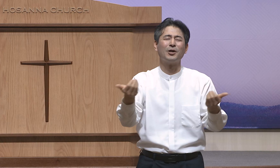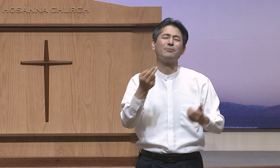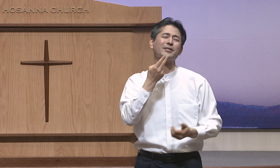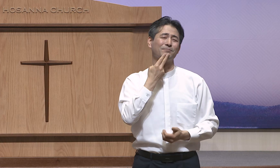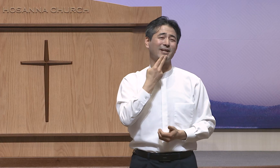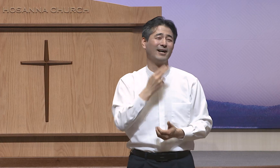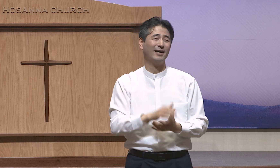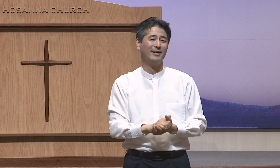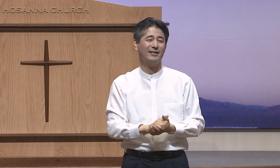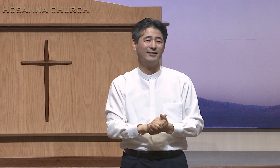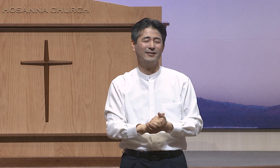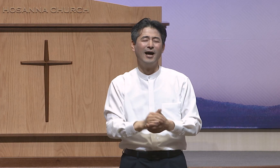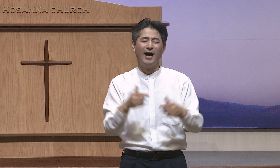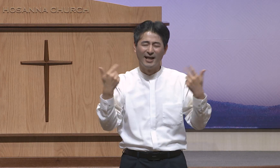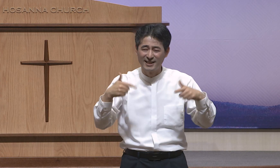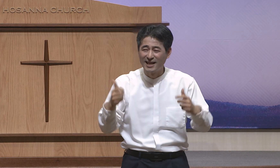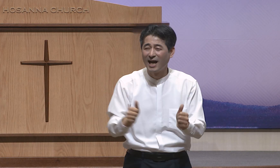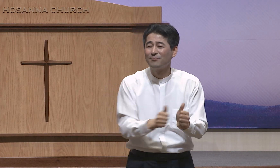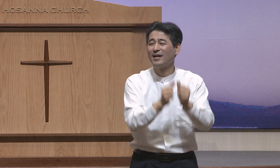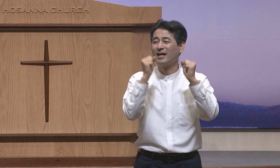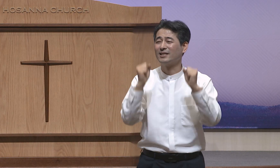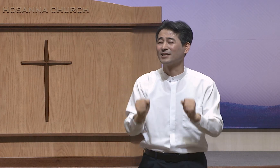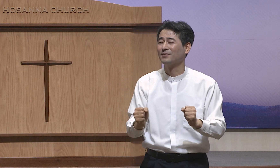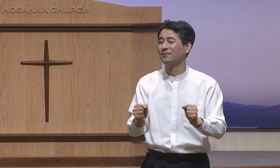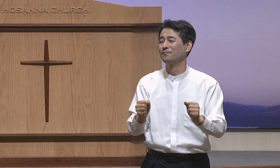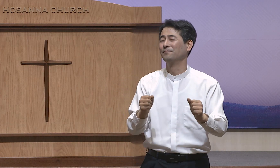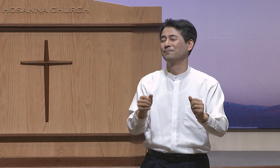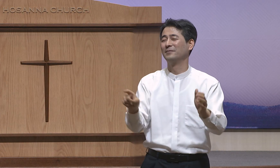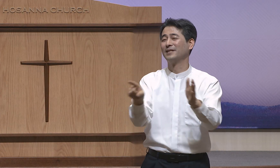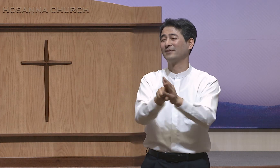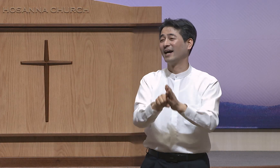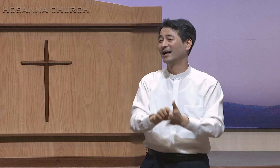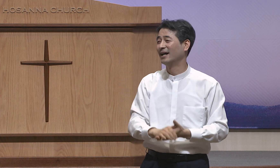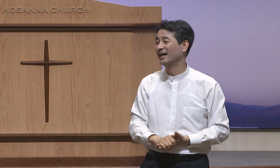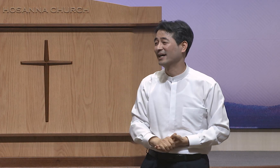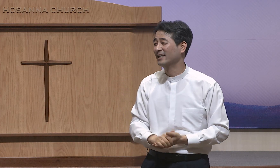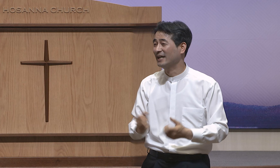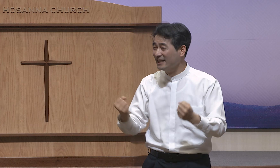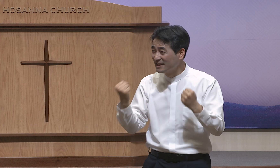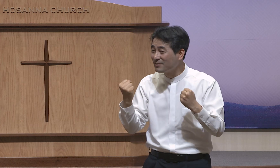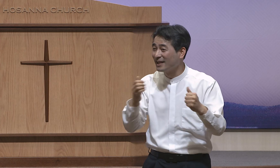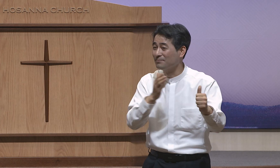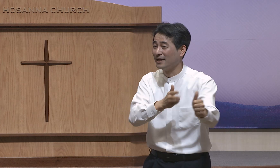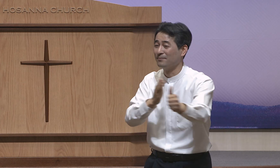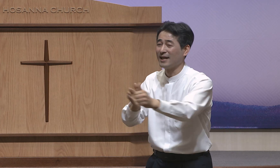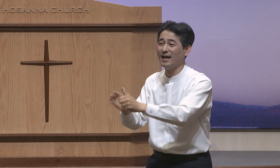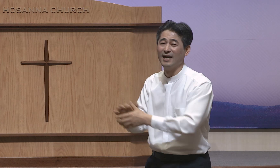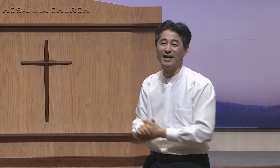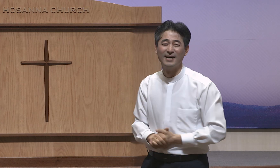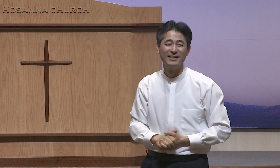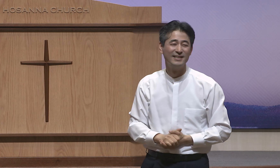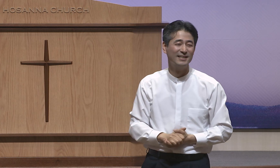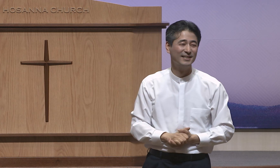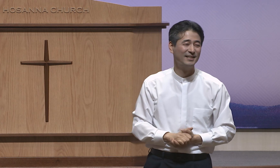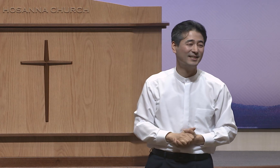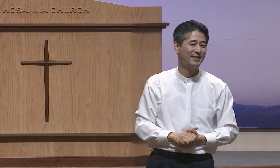여러분들이 어디를 가든지 떠나지 않으시고 항상 여러분과 함께 하심을 여러분 믿으시고 힘내시기 바랍니다.